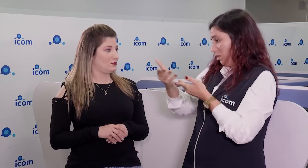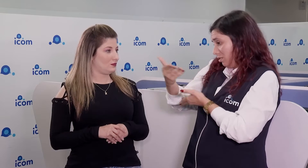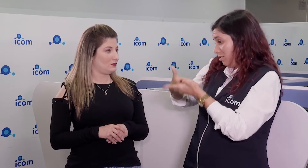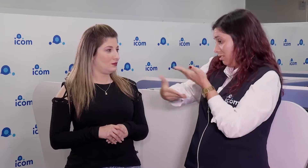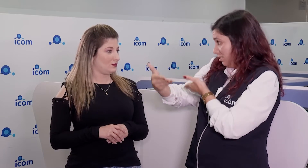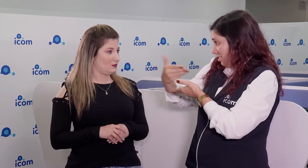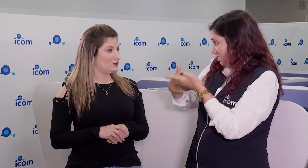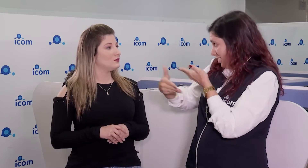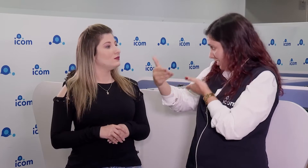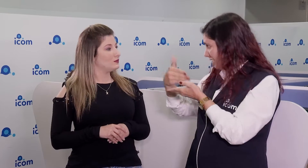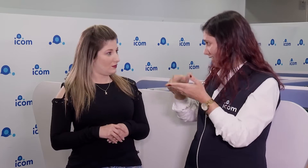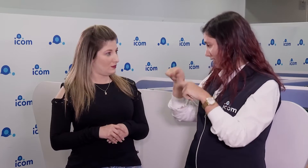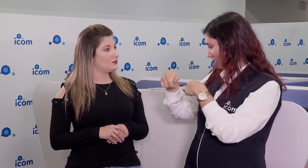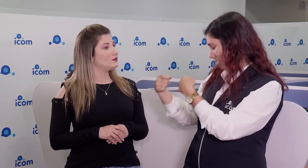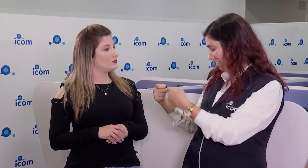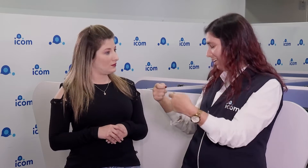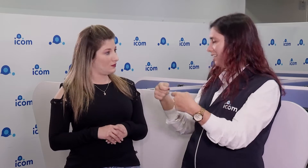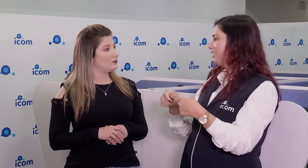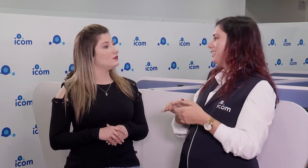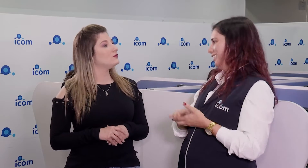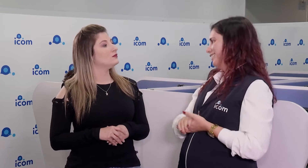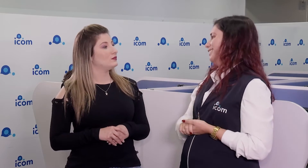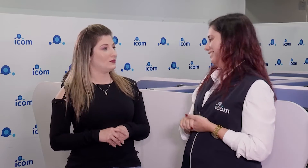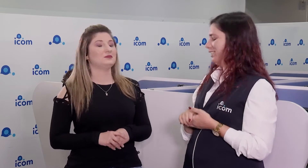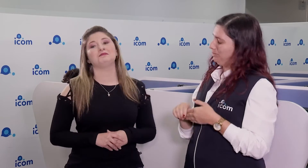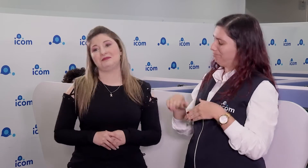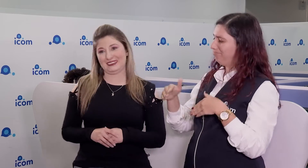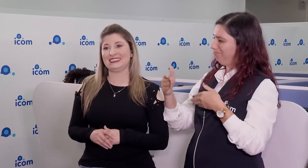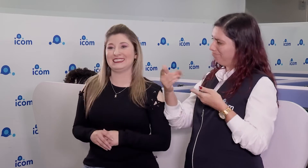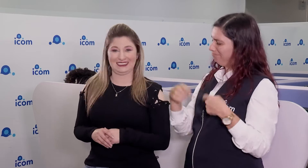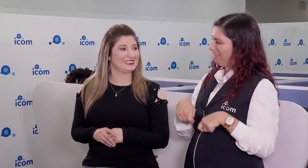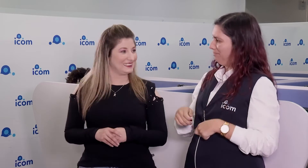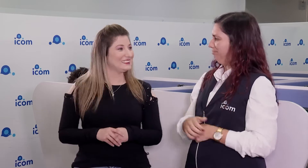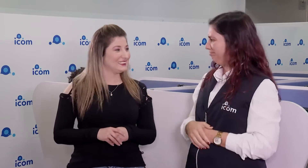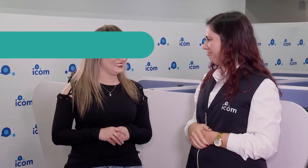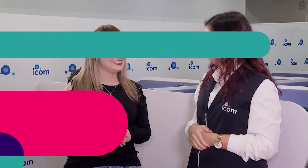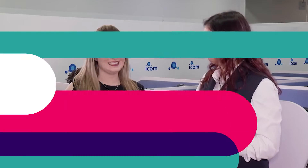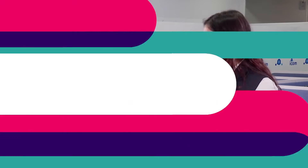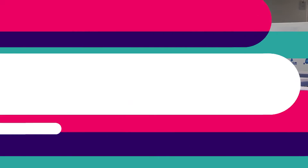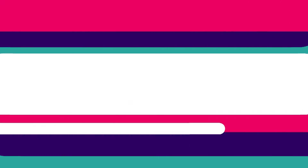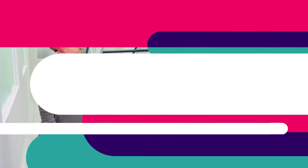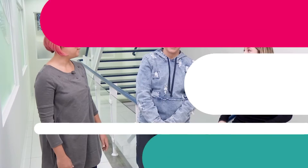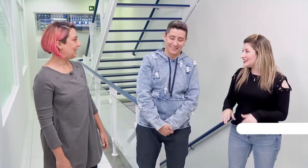própria para isso. E aí a gente vai, então, construindo esse discurso, essa interpretação.